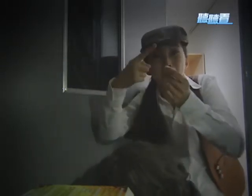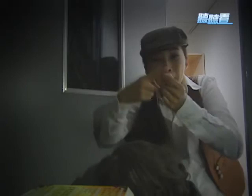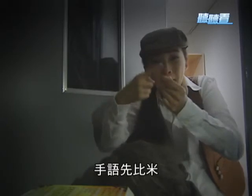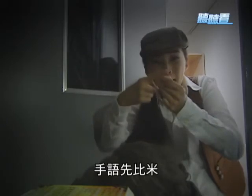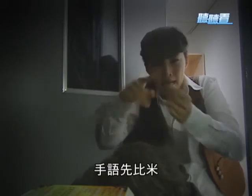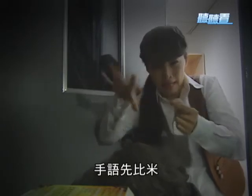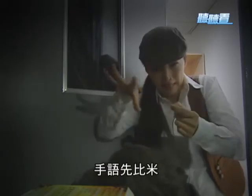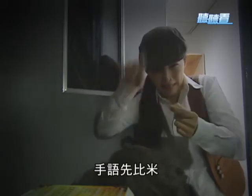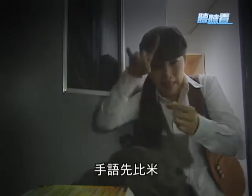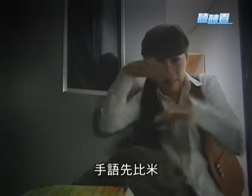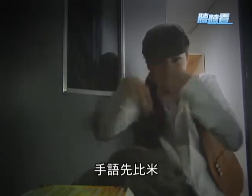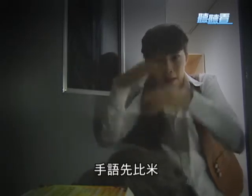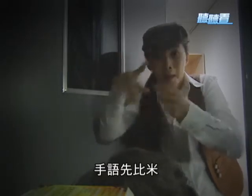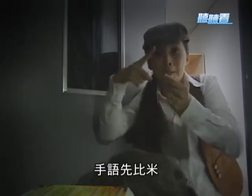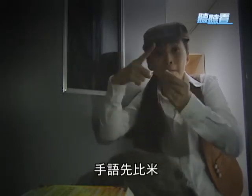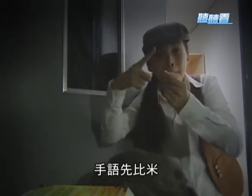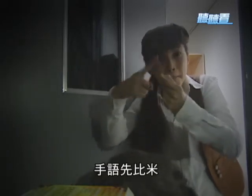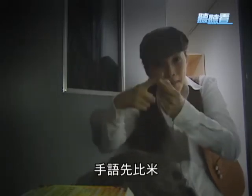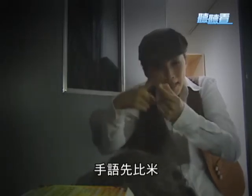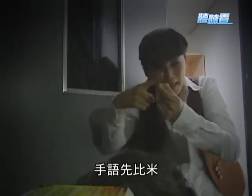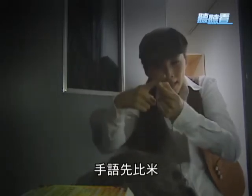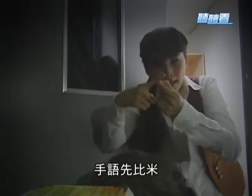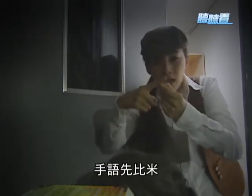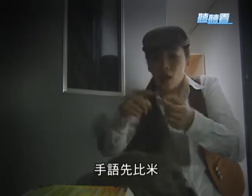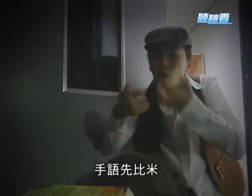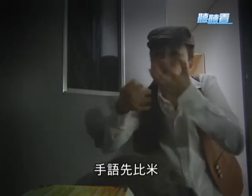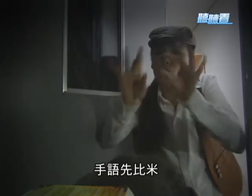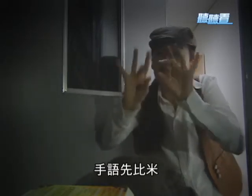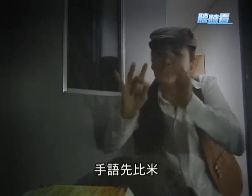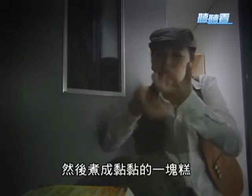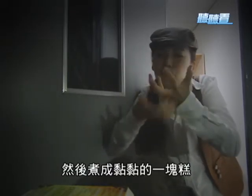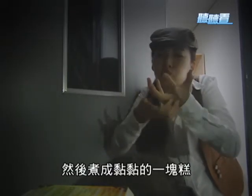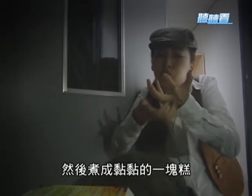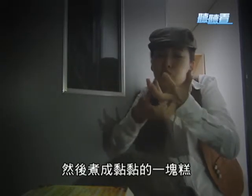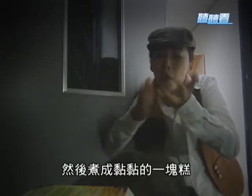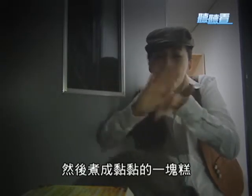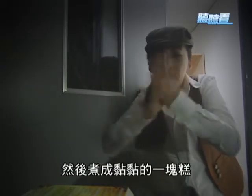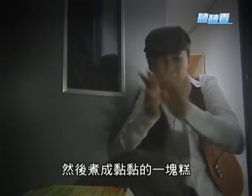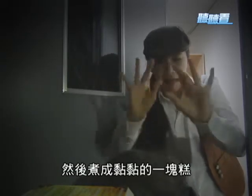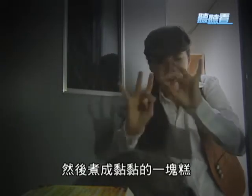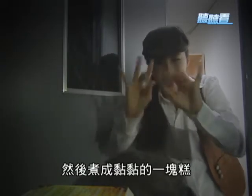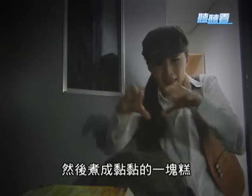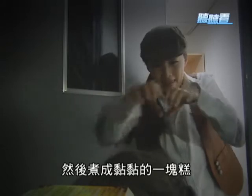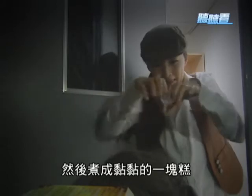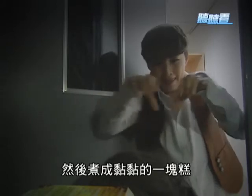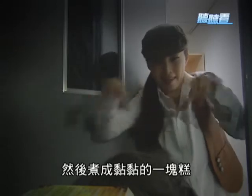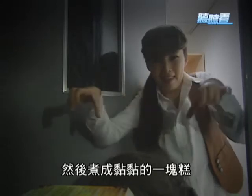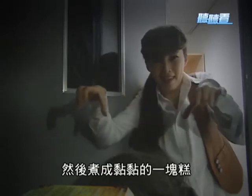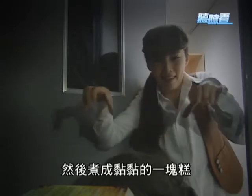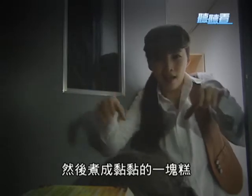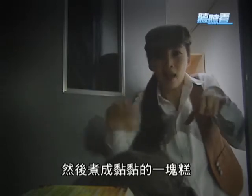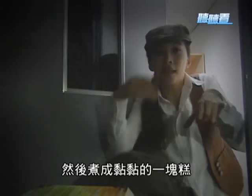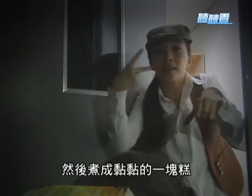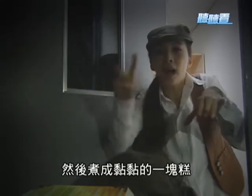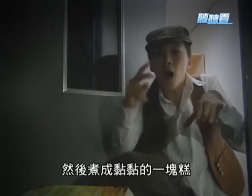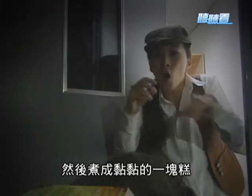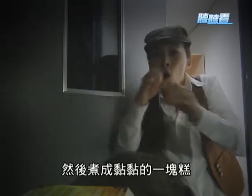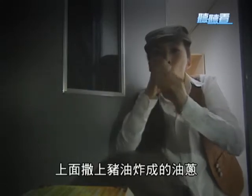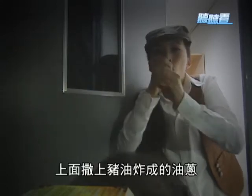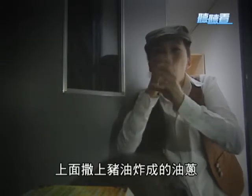手语呢？先比米，然后啊，煮成黏黏的一块糕，上面呢